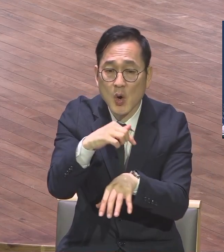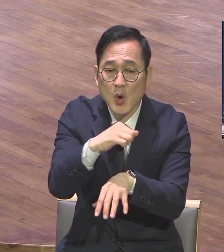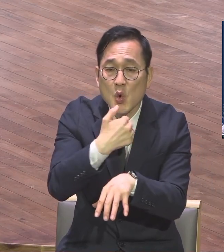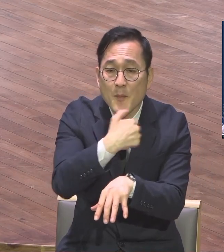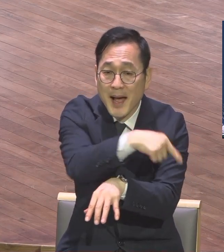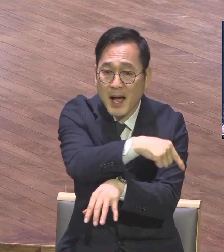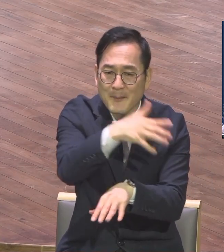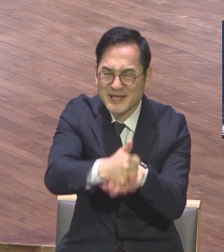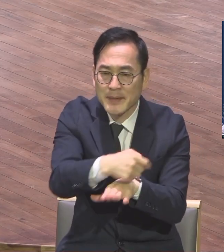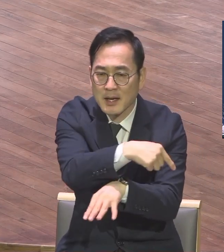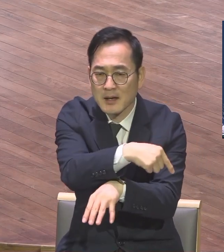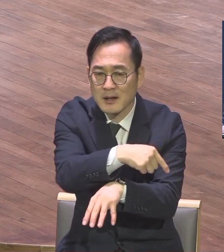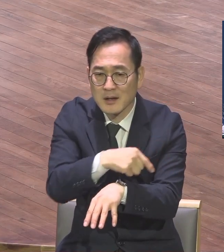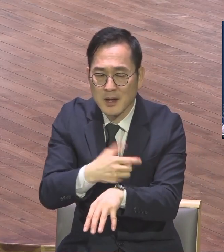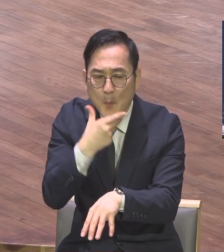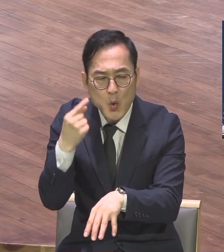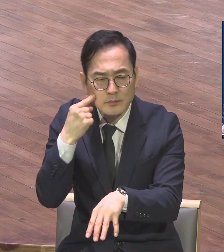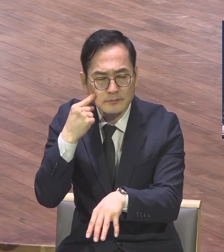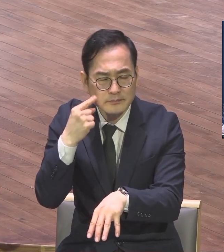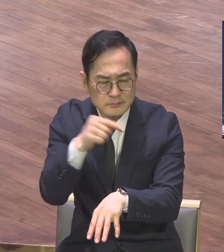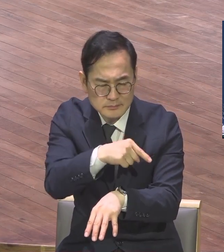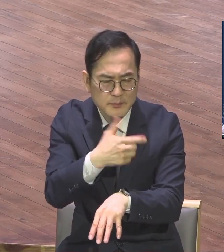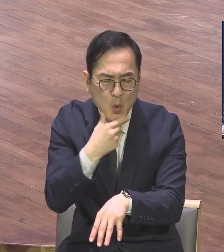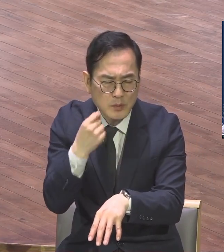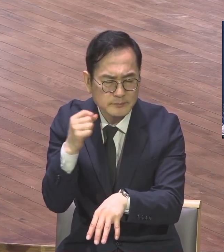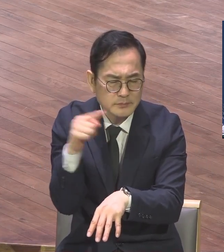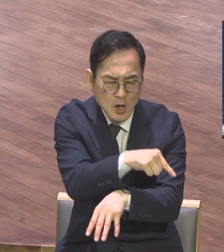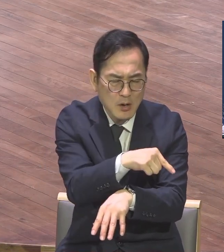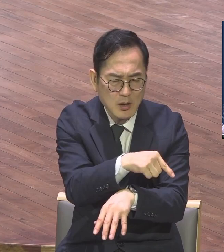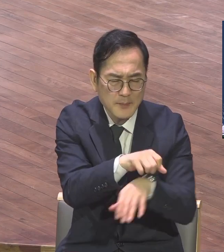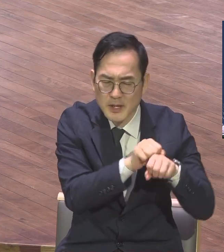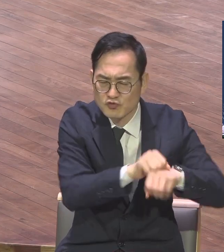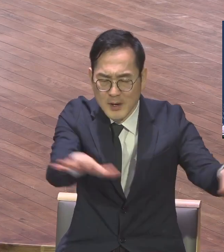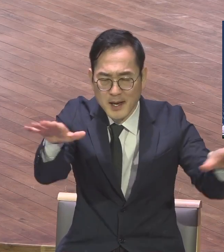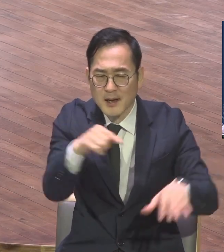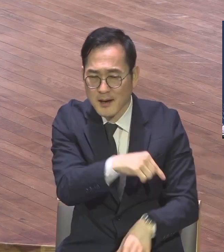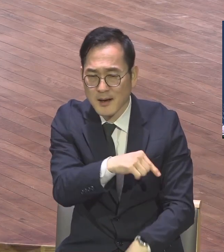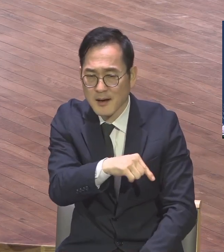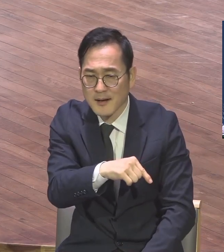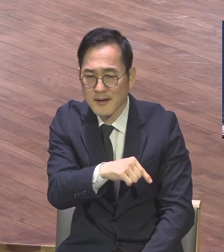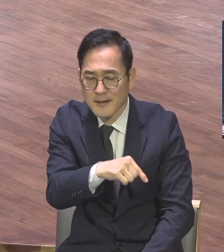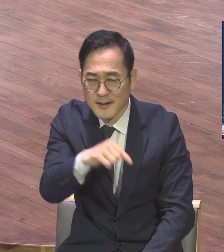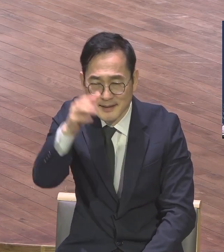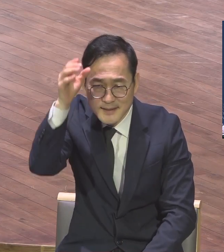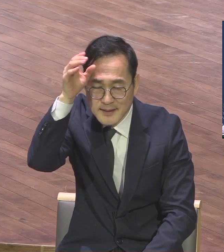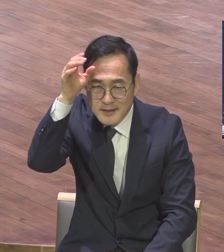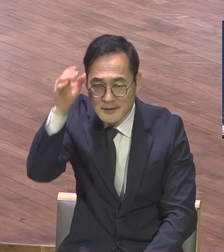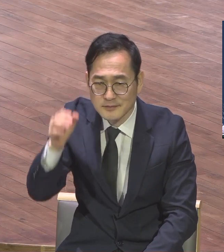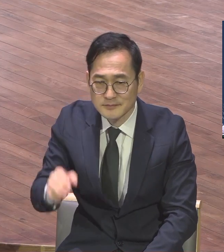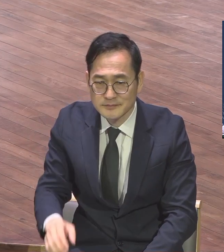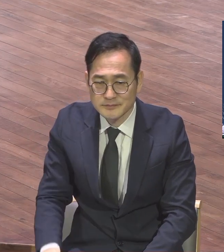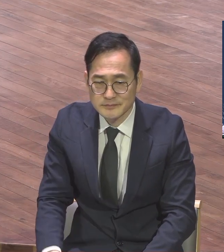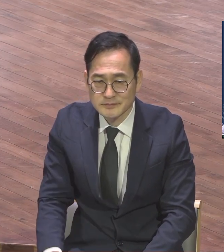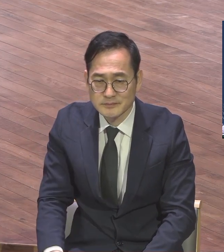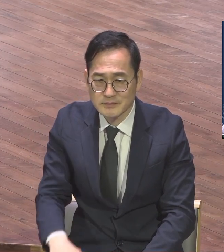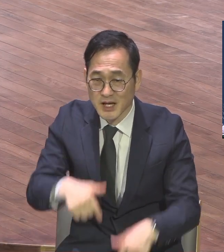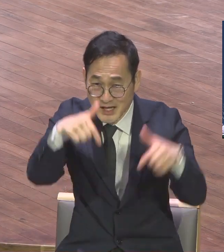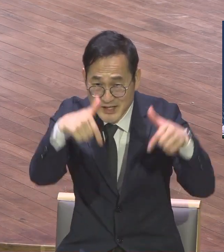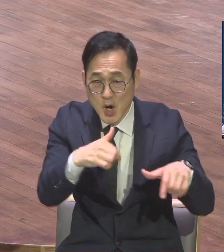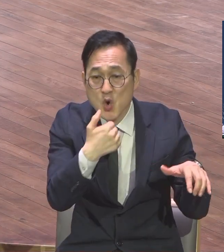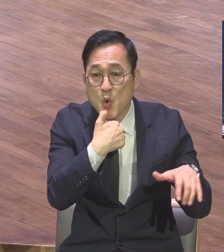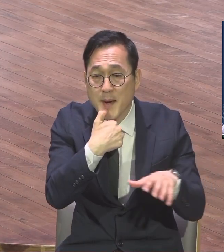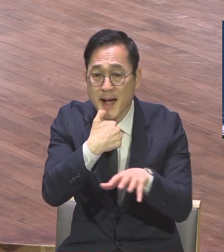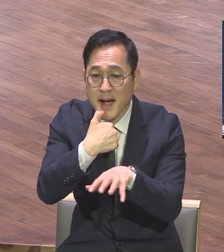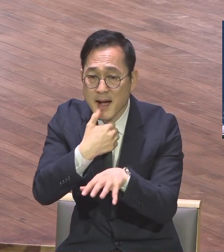서로마의 복음을 전하면 복음으로 세계를 평정하게 되는데 그런데 서로마로 복음을